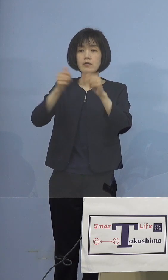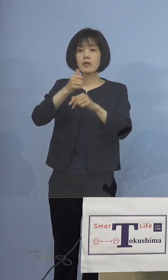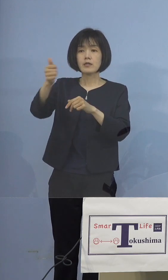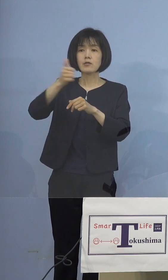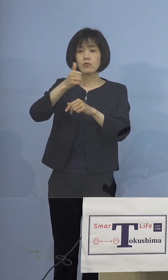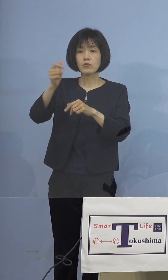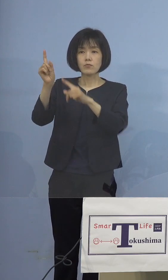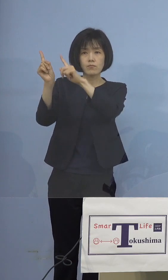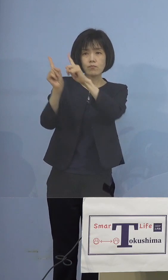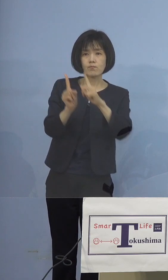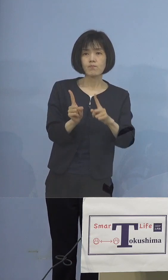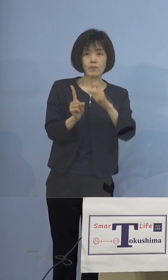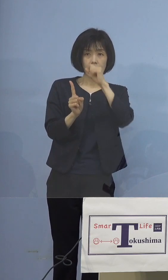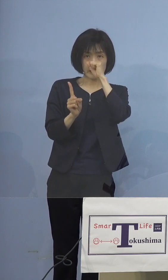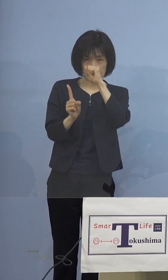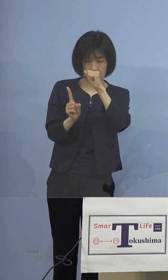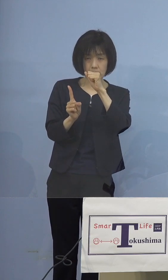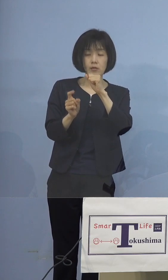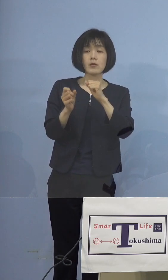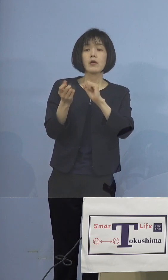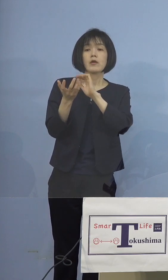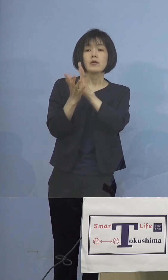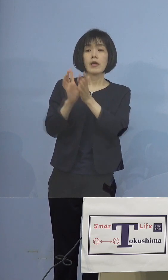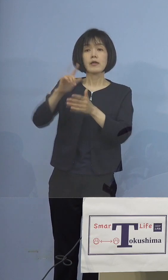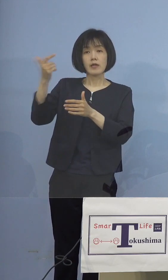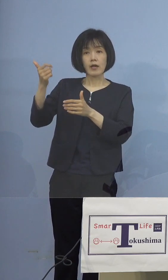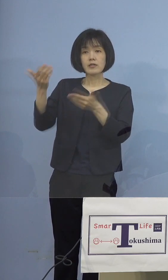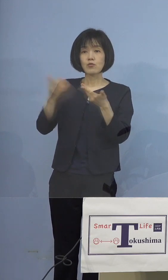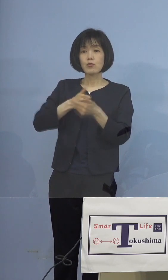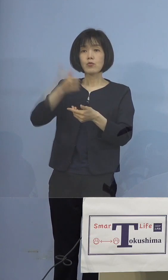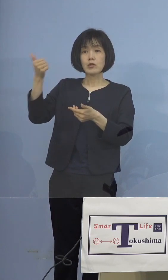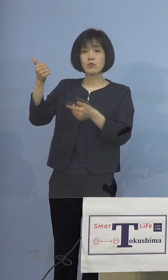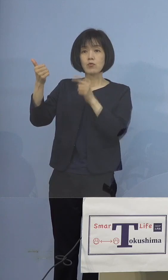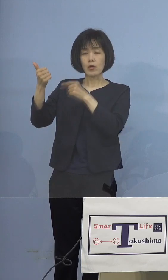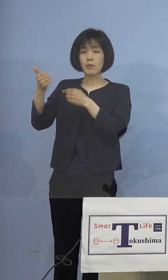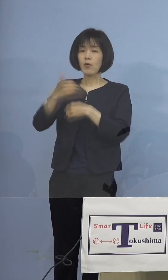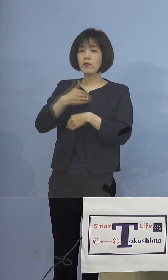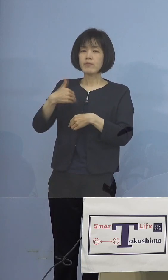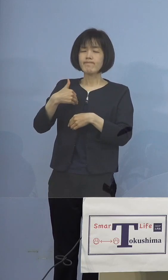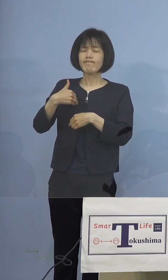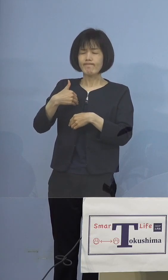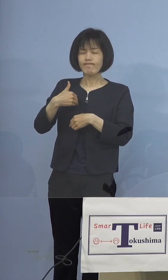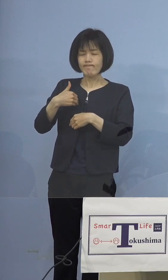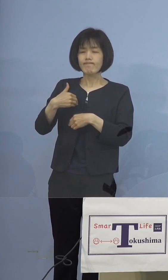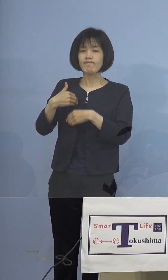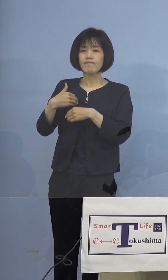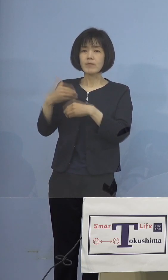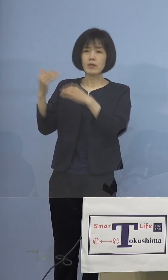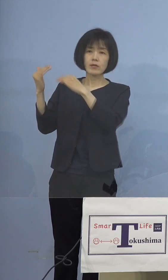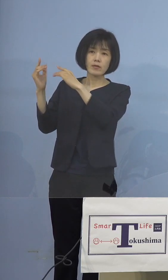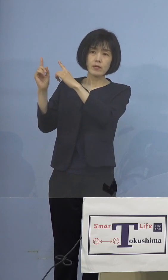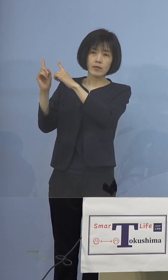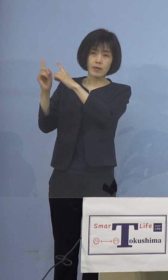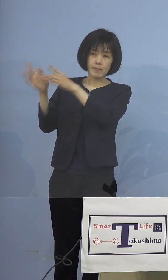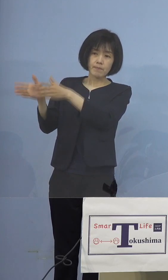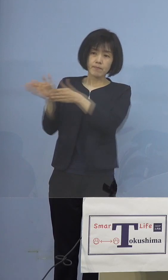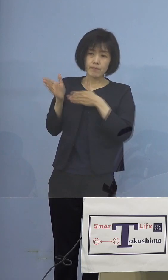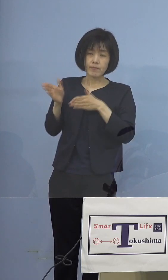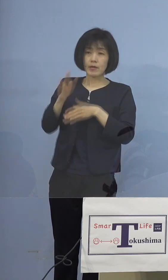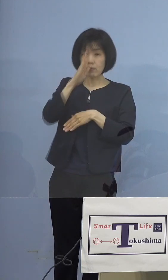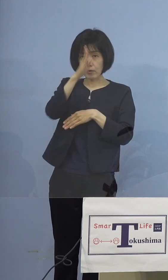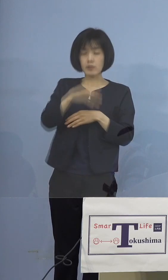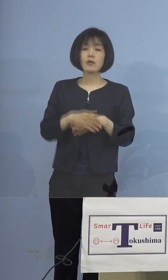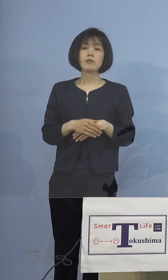に県外の出張についても可能な限り控えていただくこと、 以上の3点をご協力をお願いいたします